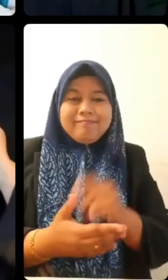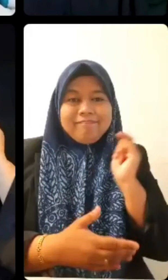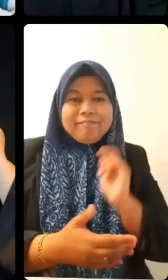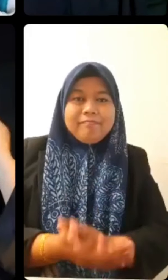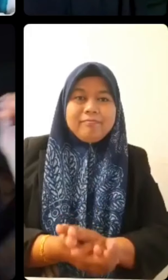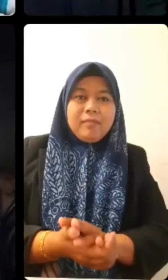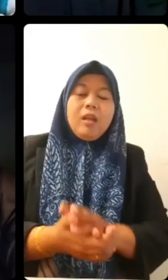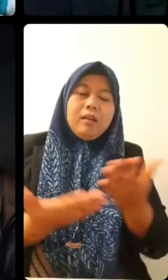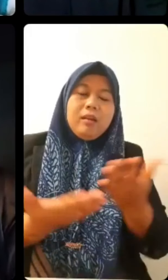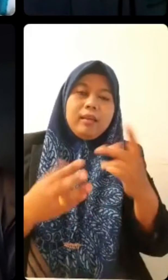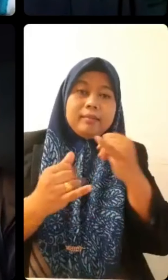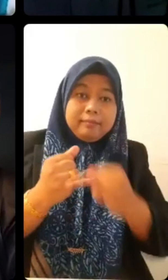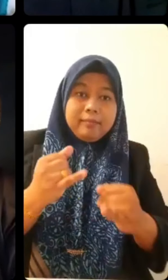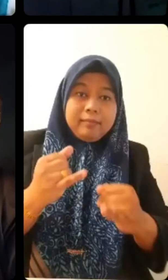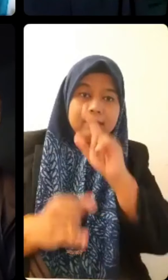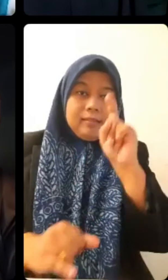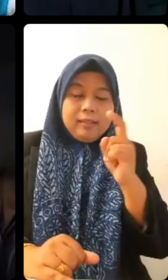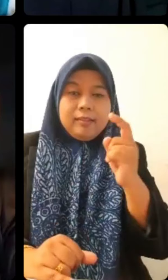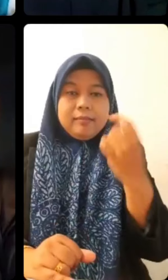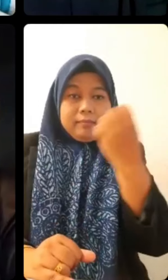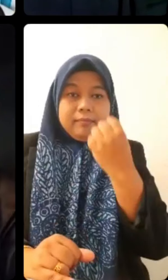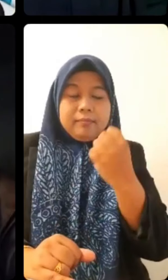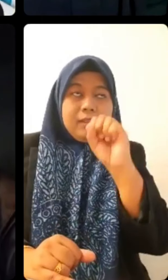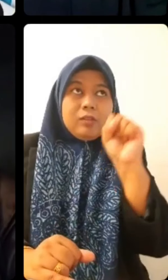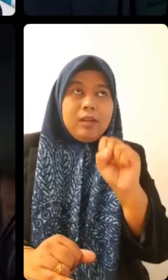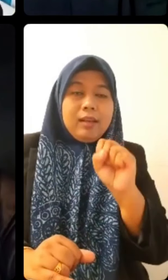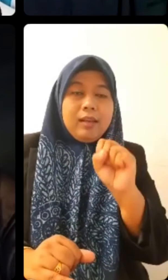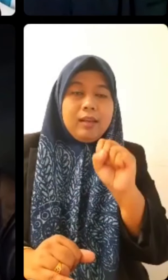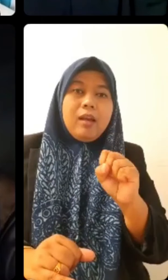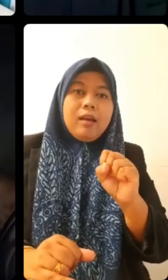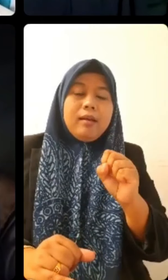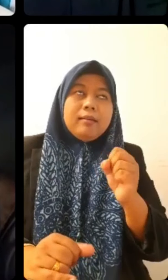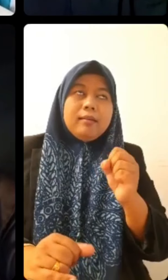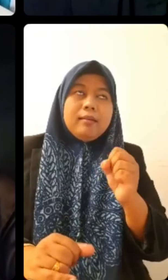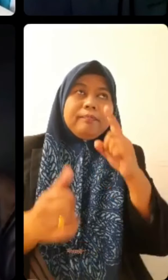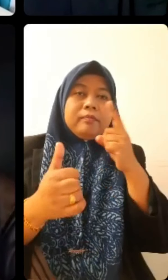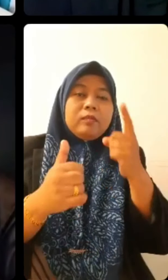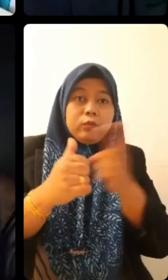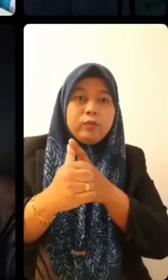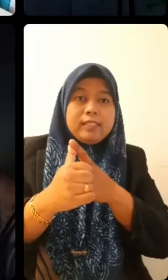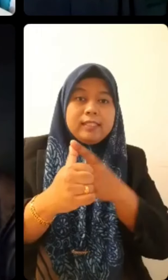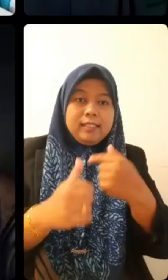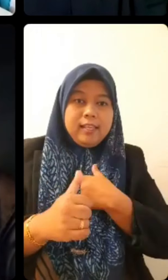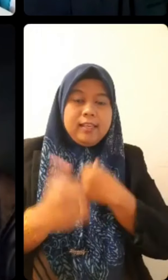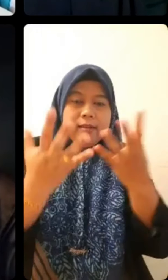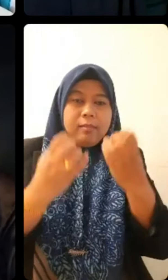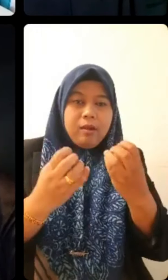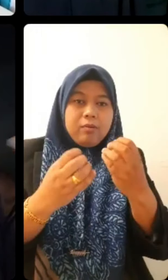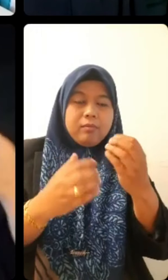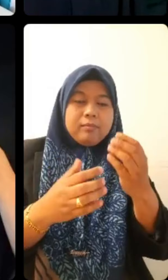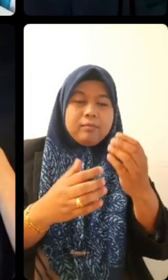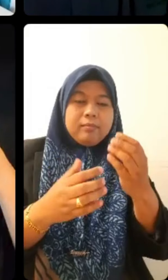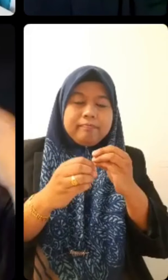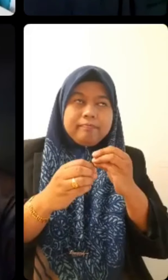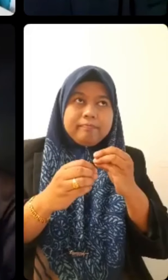tenaga pengajar tu, pertama sekali, dia masyarakat lah sebenarnya. Dia berkait dengan soalan tadi, dengan Cik Anis